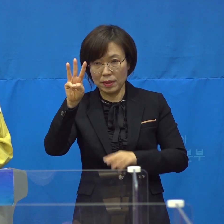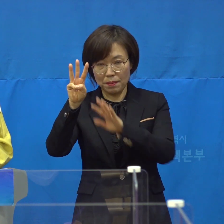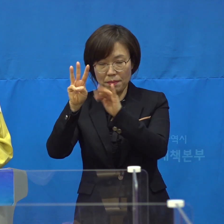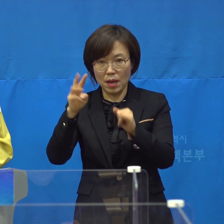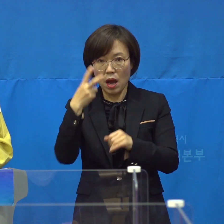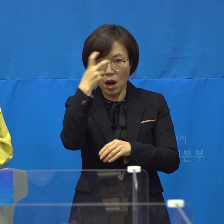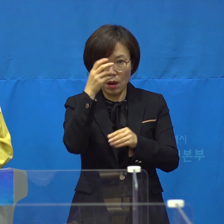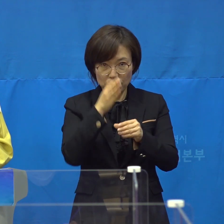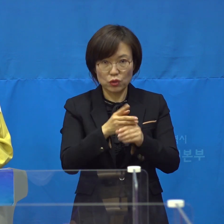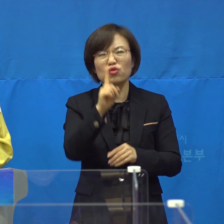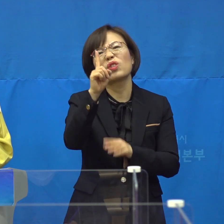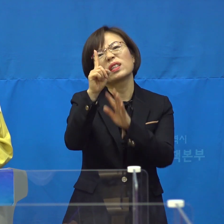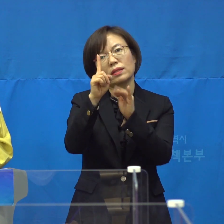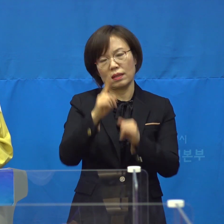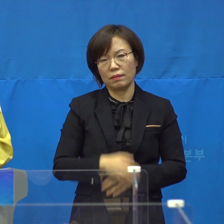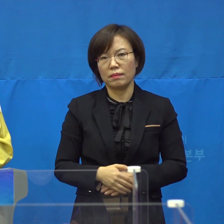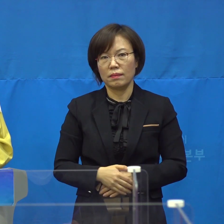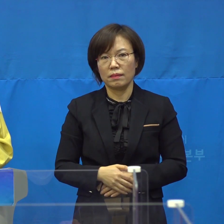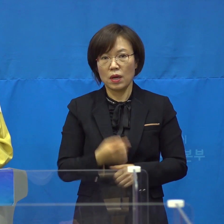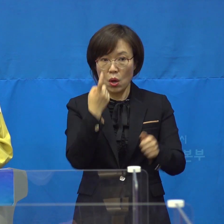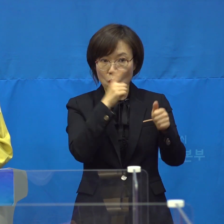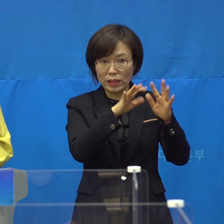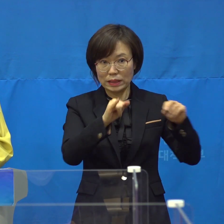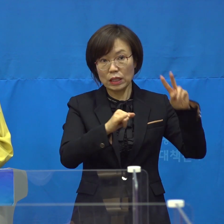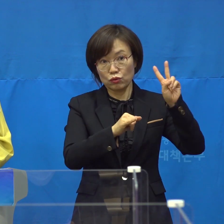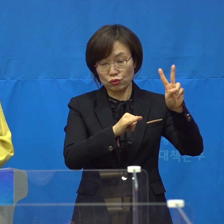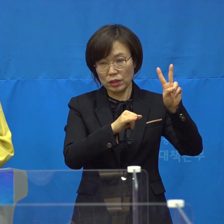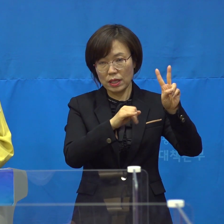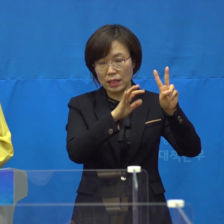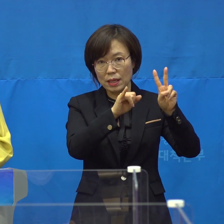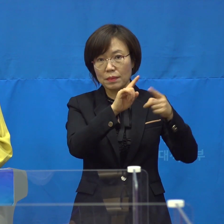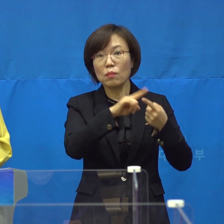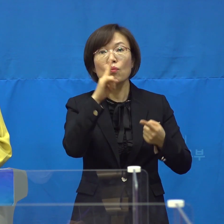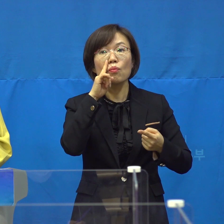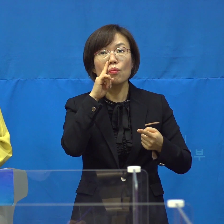43명, 검사 중이 1명입니다. 양성 2명은